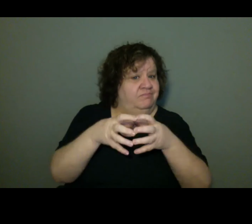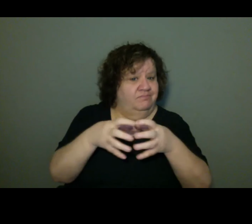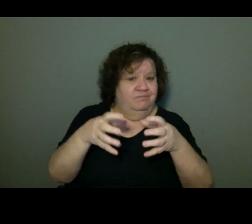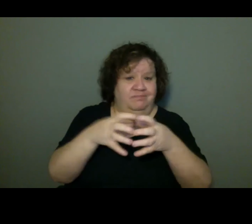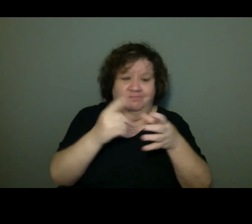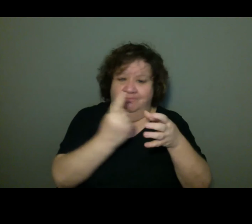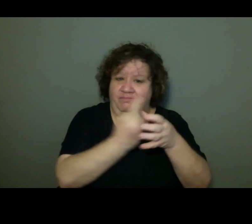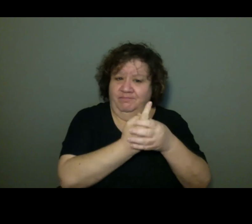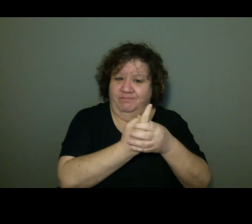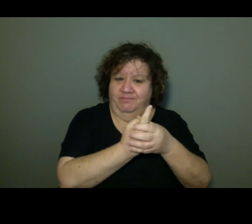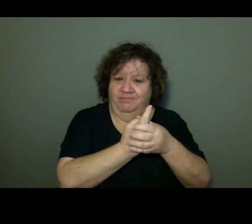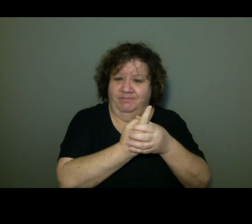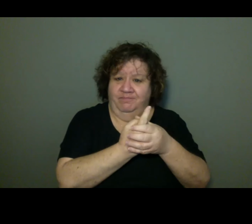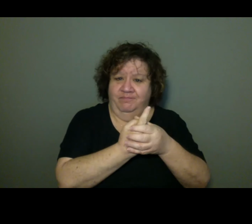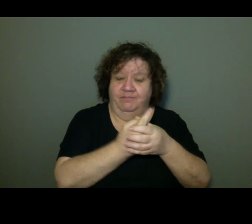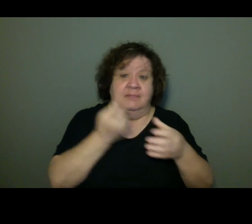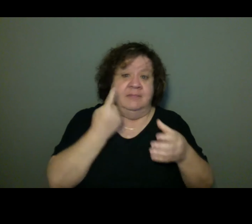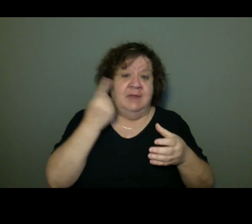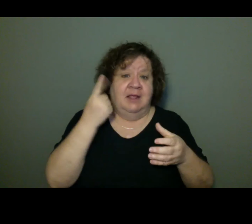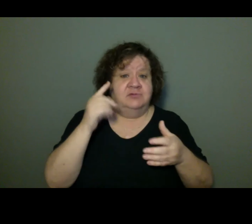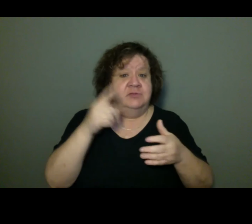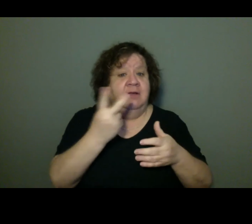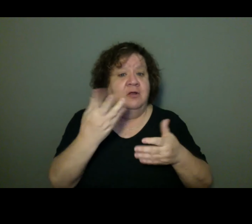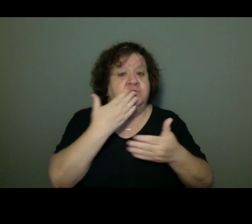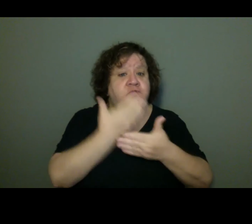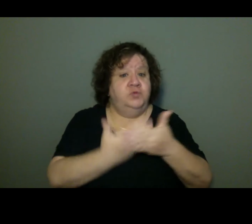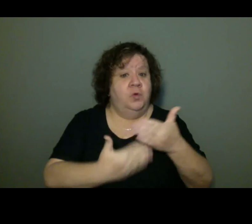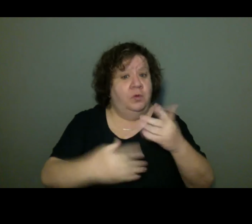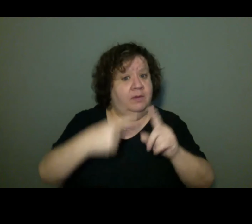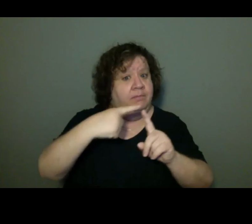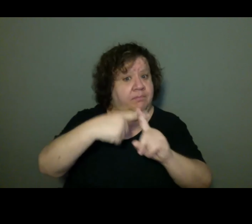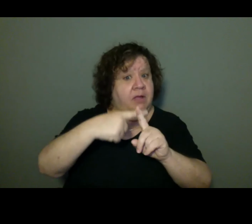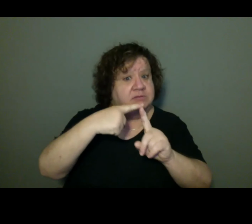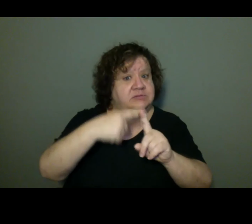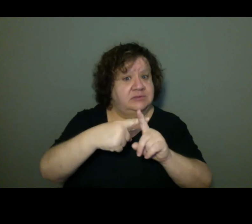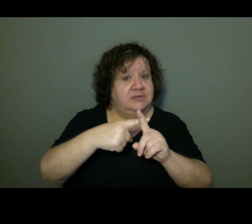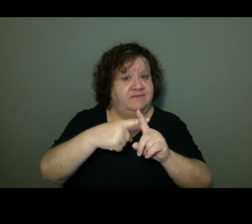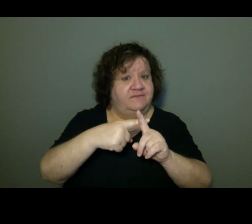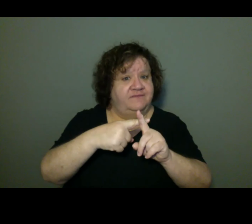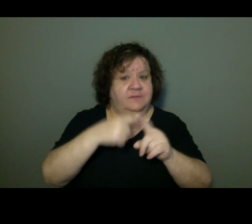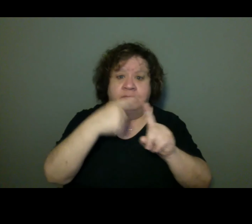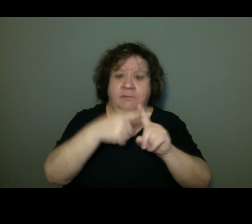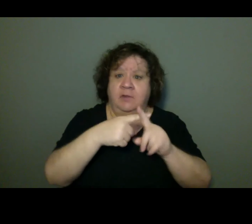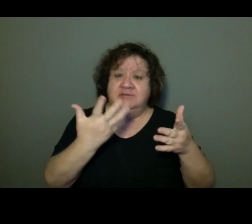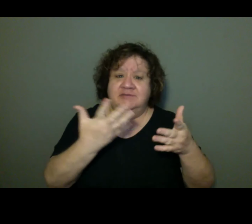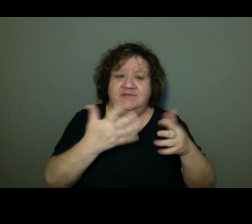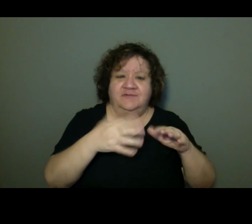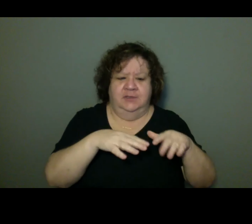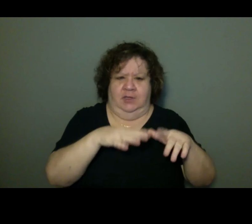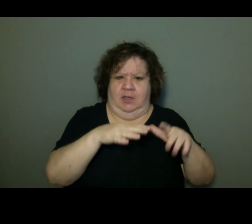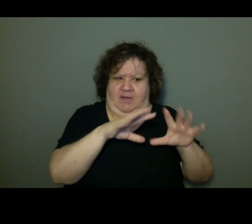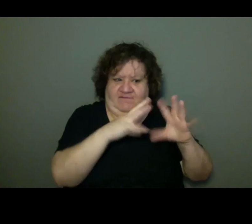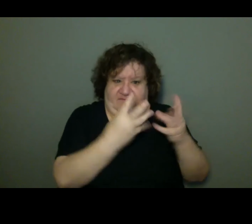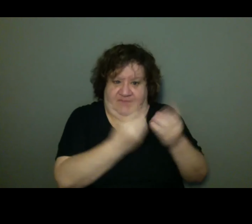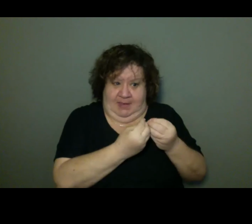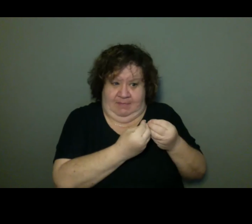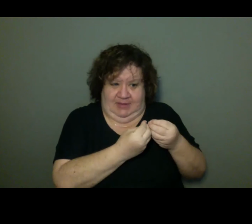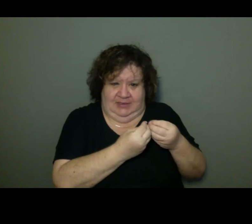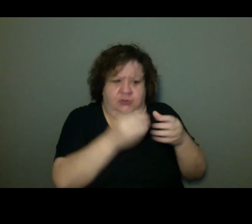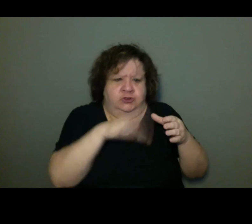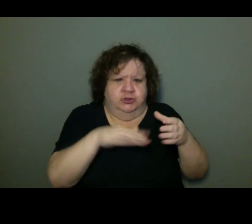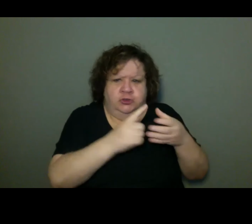También la necesidad quizás de reforzar el asesoramiento, la comunicación dentro de la comunidad, la